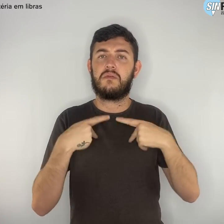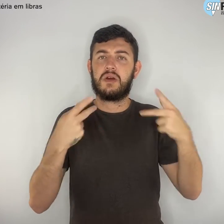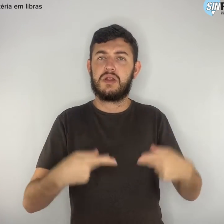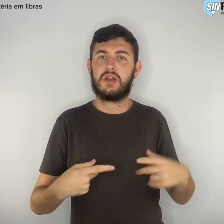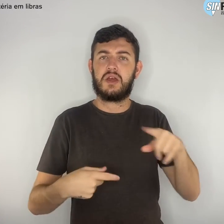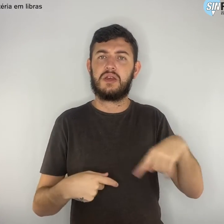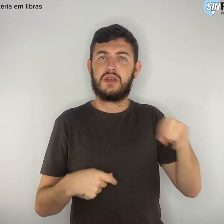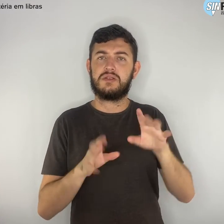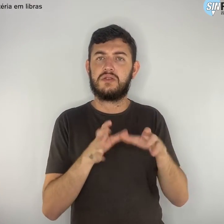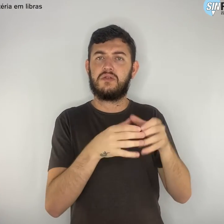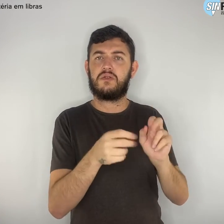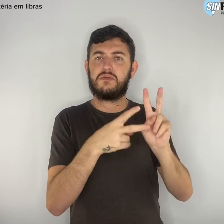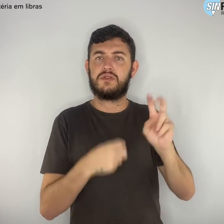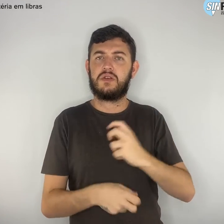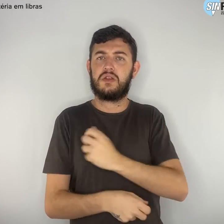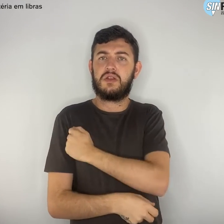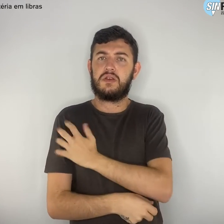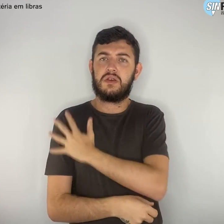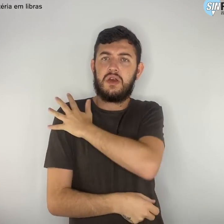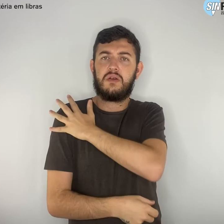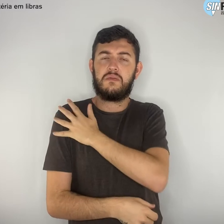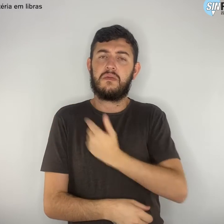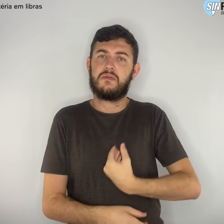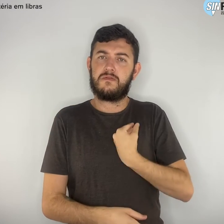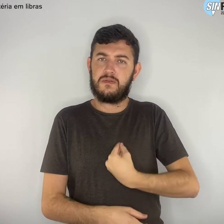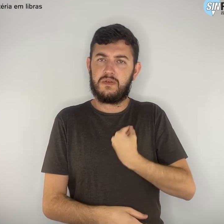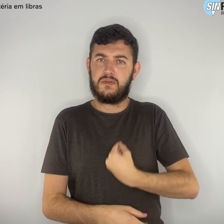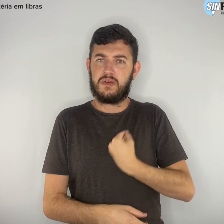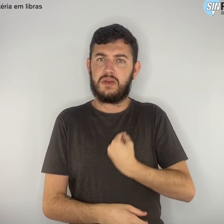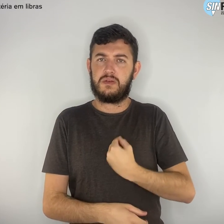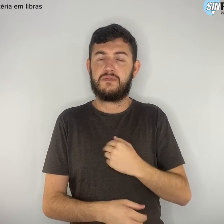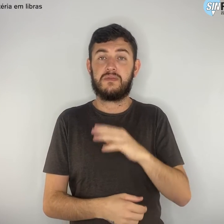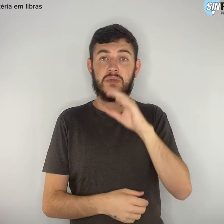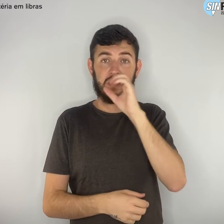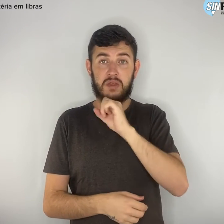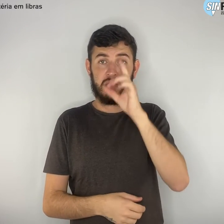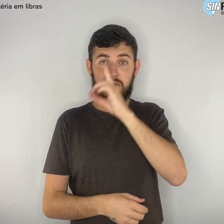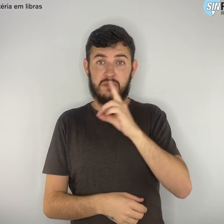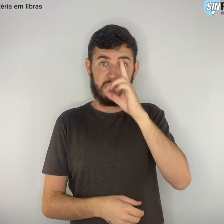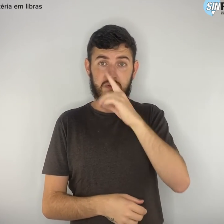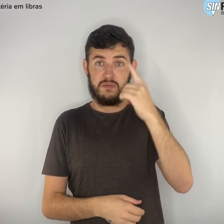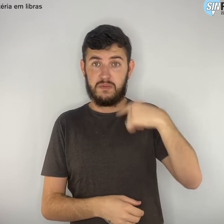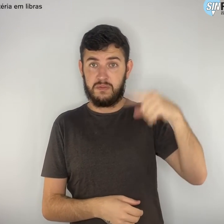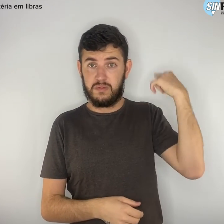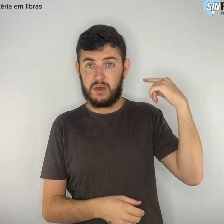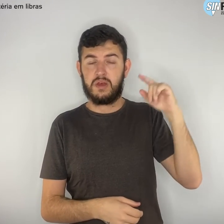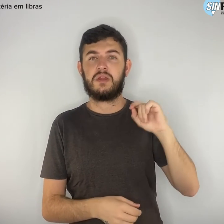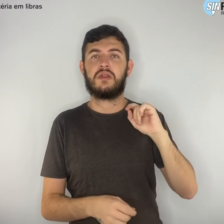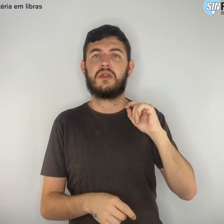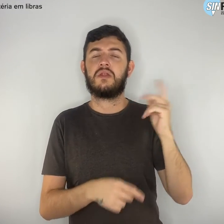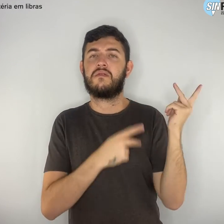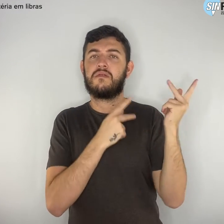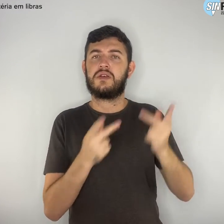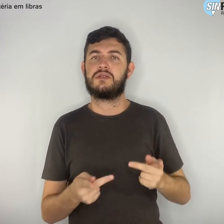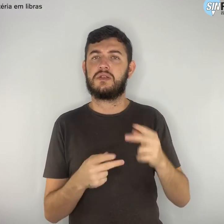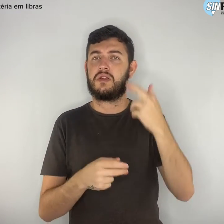os Yanomamis. Nesse fim de semana, após a ida a Roraima, o governo